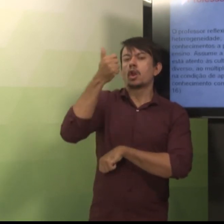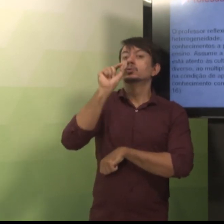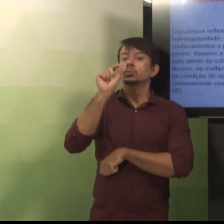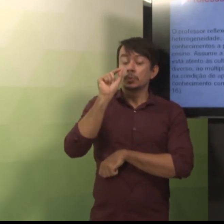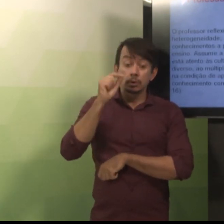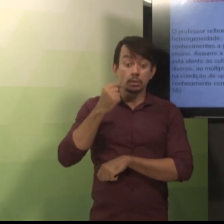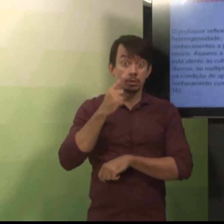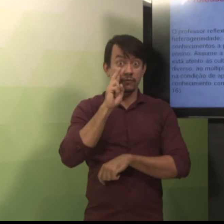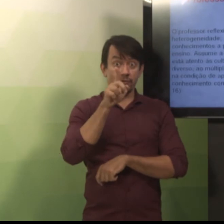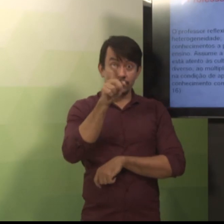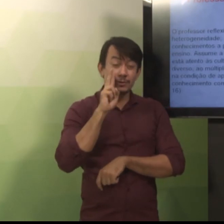a sua ação.